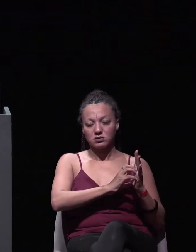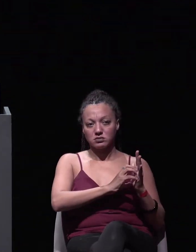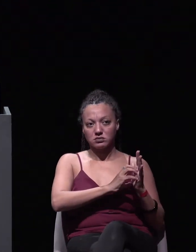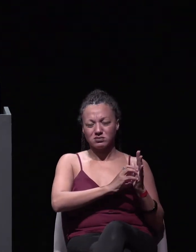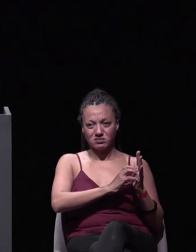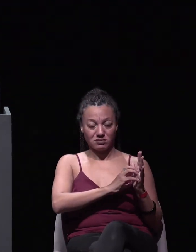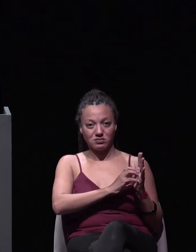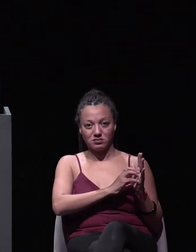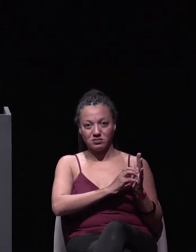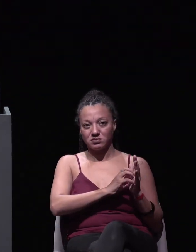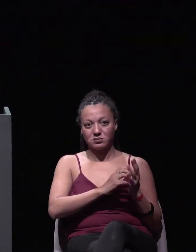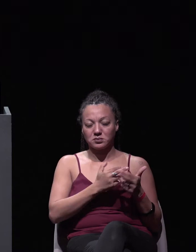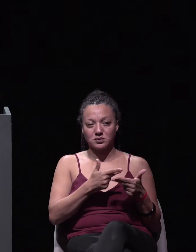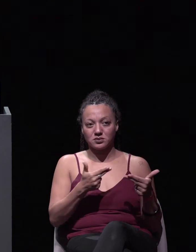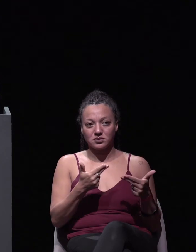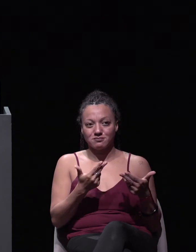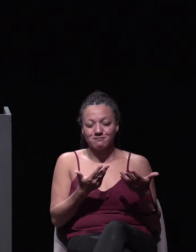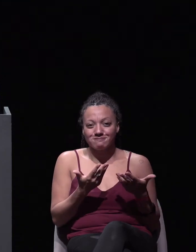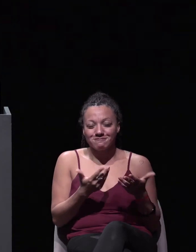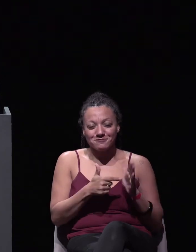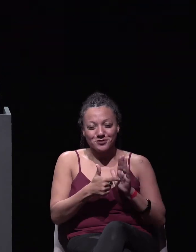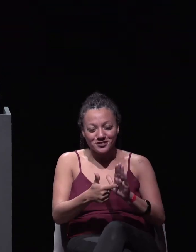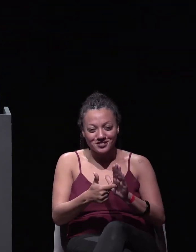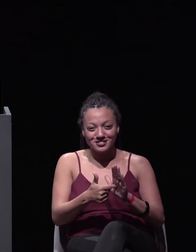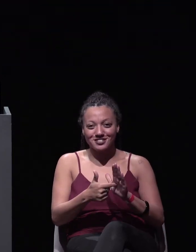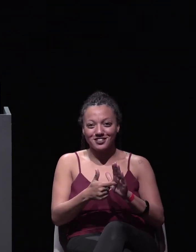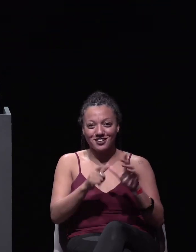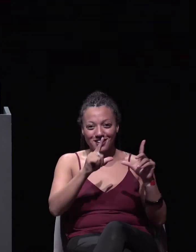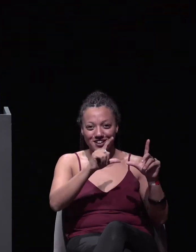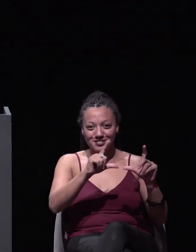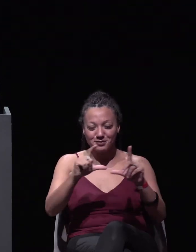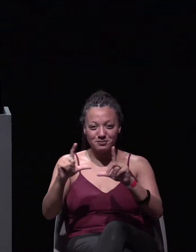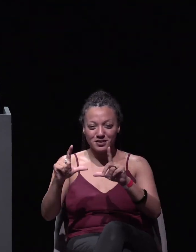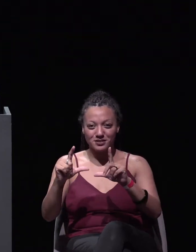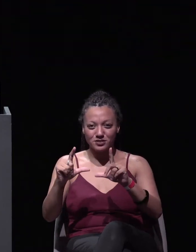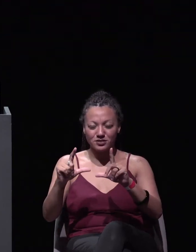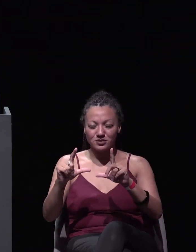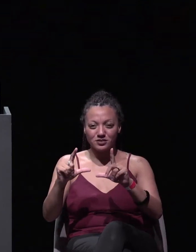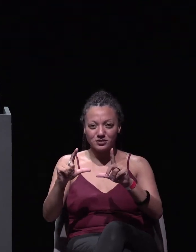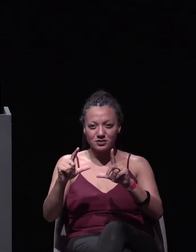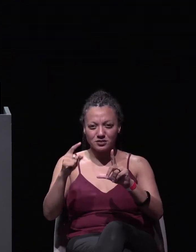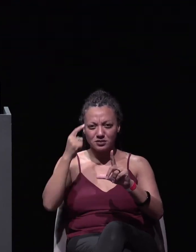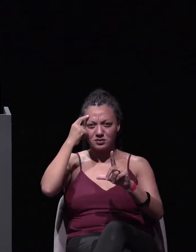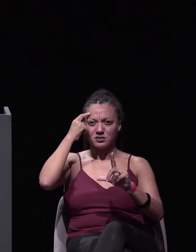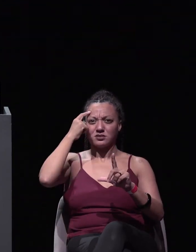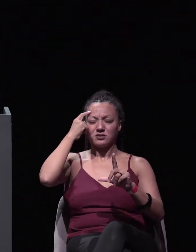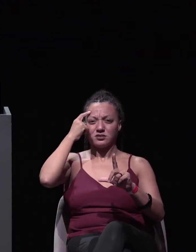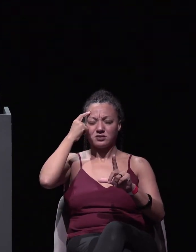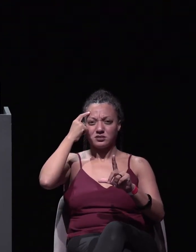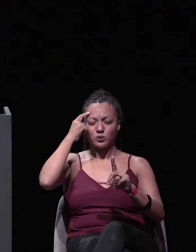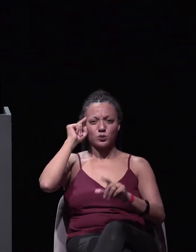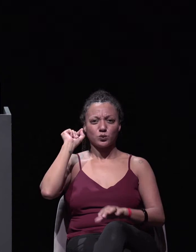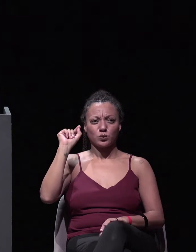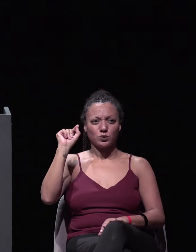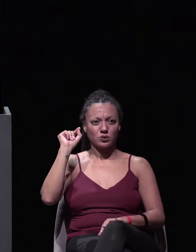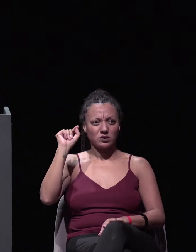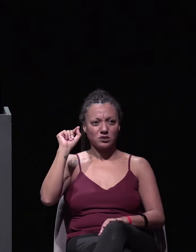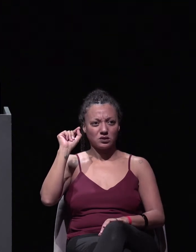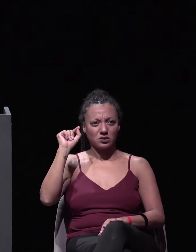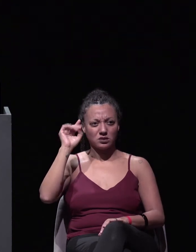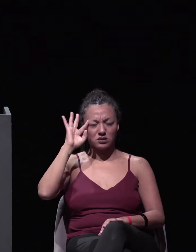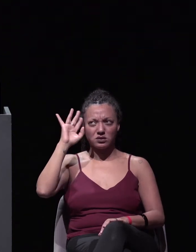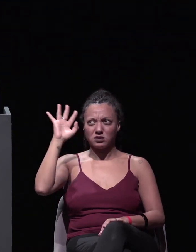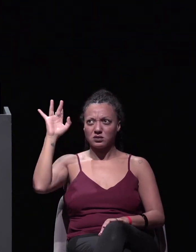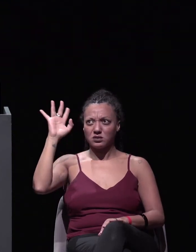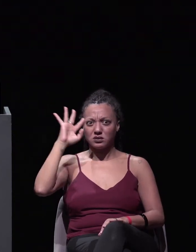Enfim, assim, um pouco mostrar como, a partir das imagens, o que acontece nesse observador, né? Que relacionamentos